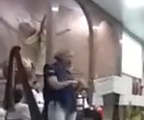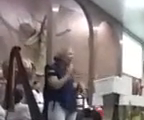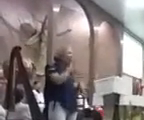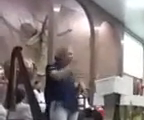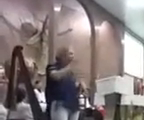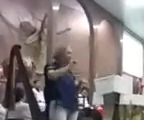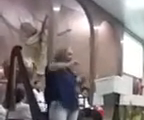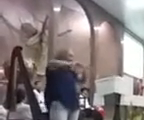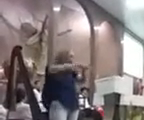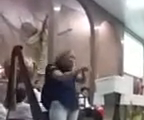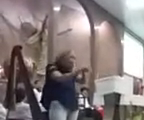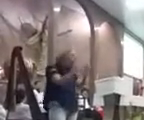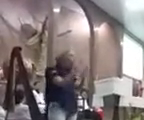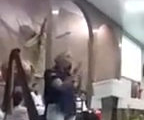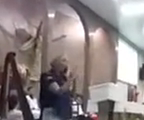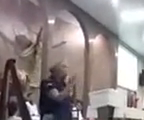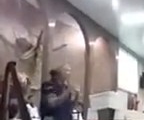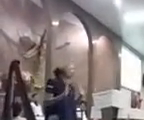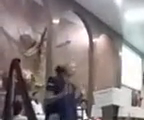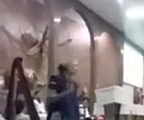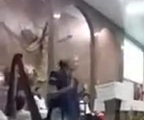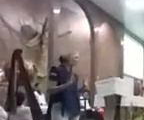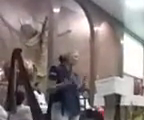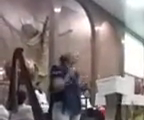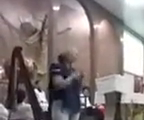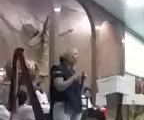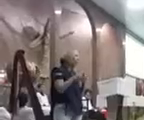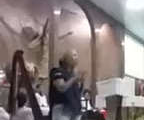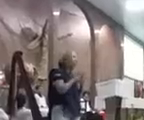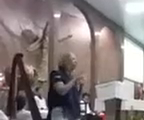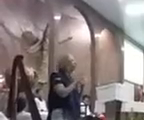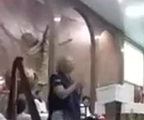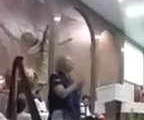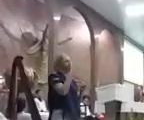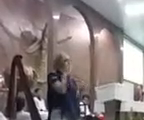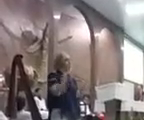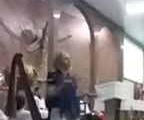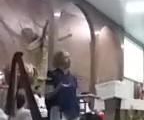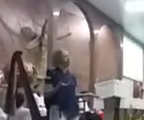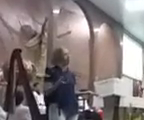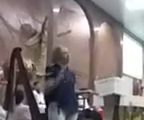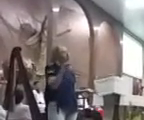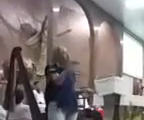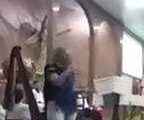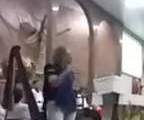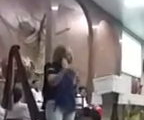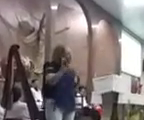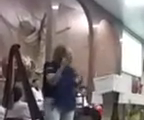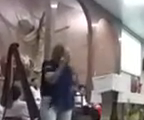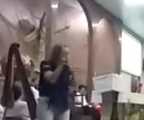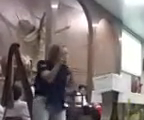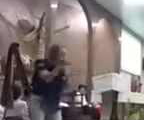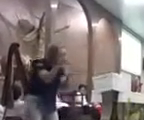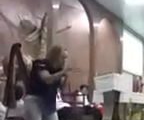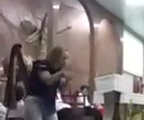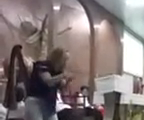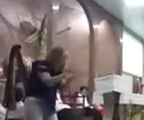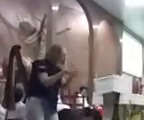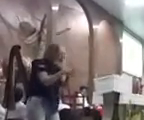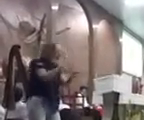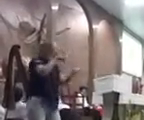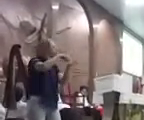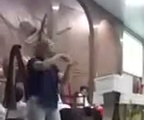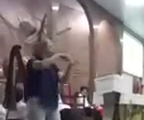Não é palavra para Ricardo, não. É o próprio Jesus que diz. Se você não estiver vigilante, perseverante na